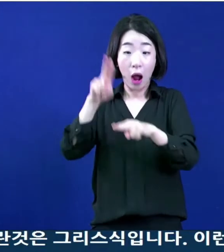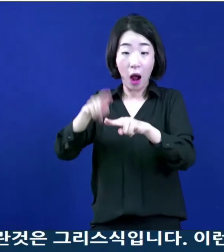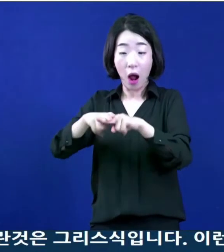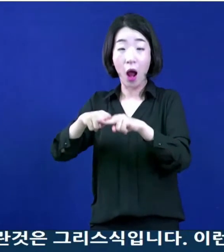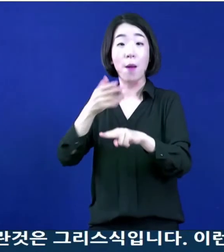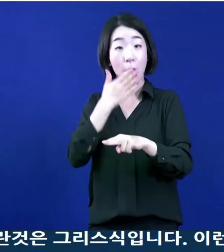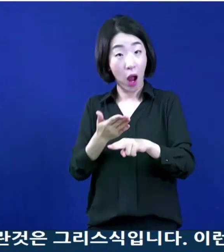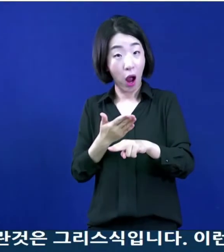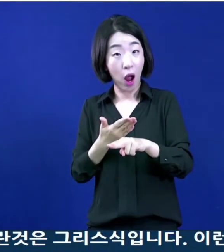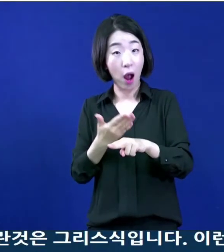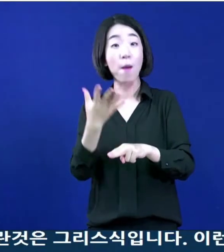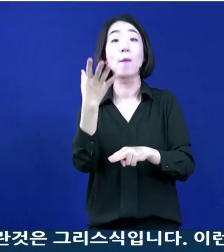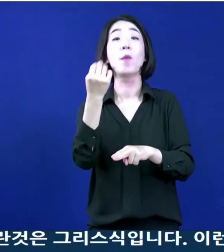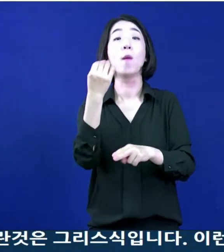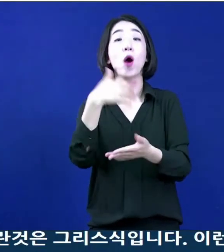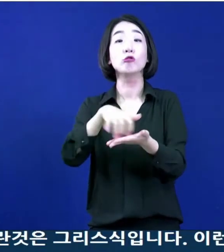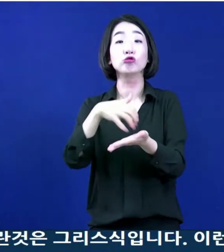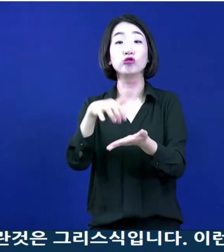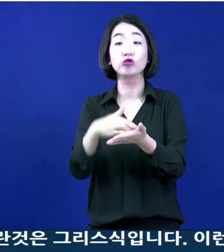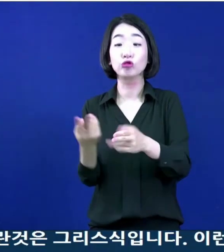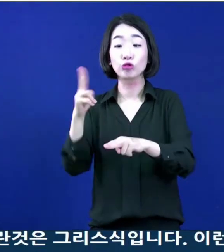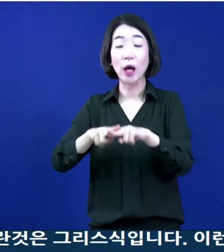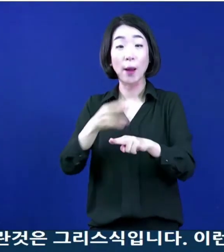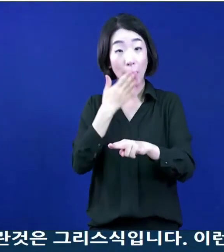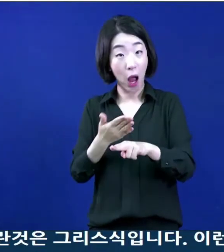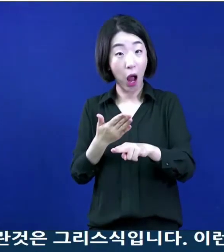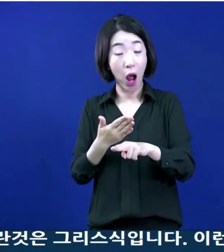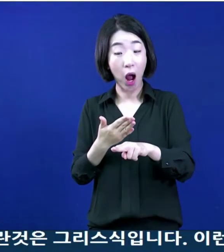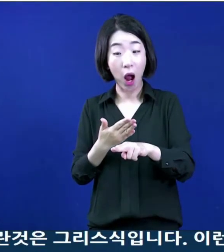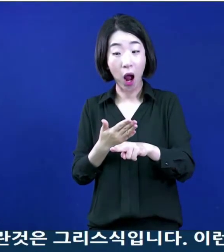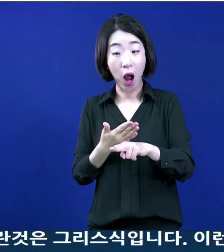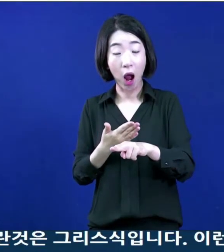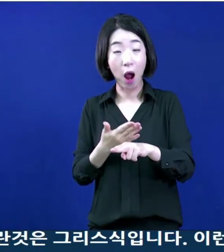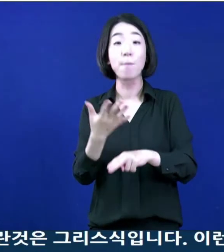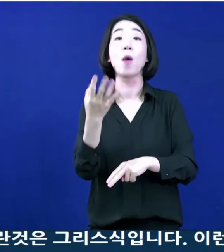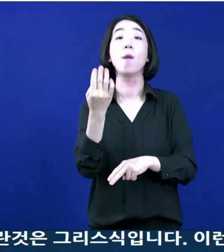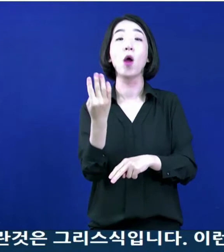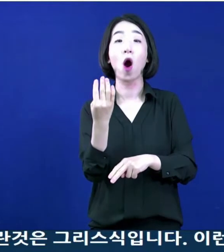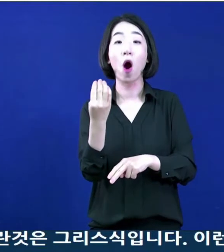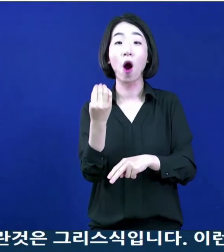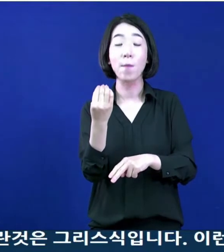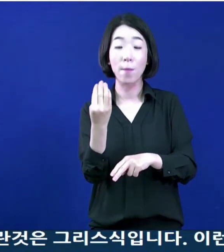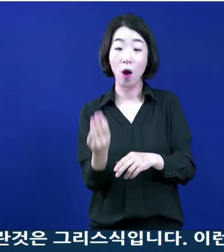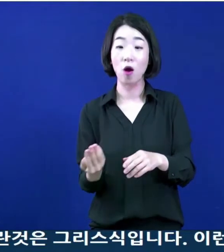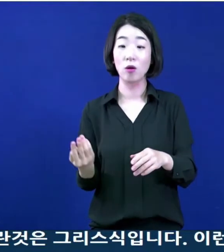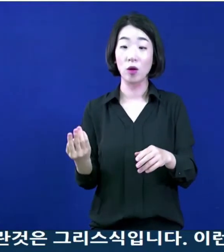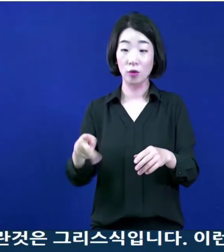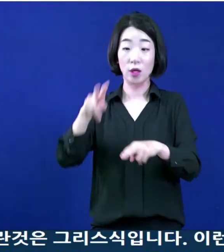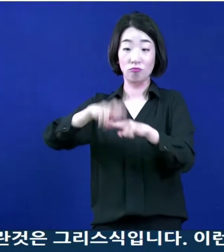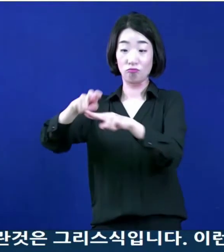감 잡아보세요. 우리 오늘 찬양 잘한 우리 형제들 감 몇 명 정도 들어갈 것 같으세요?